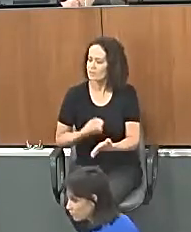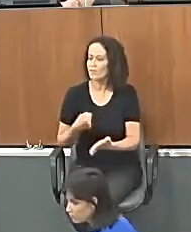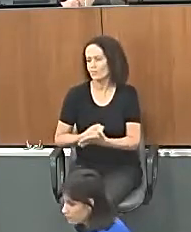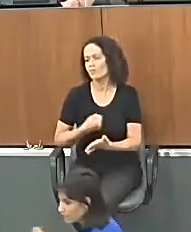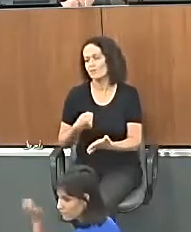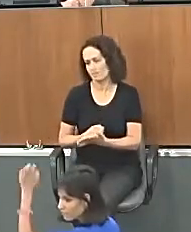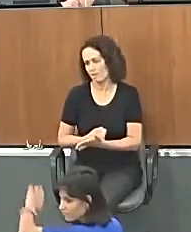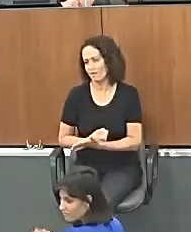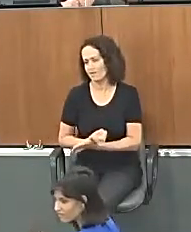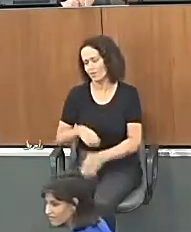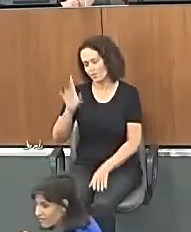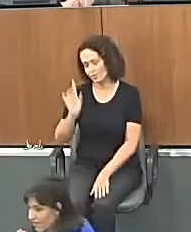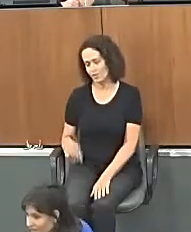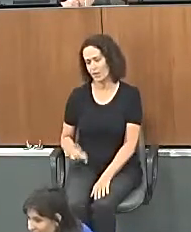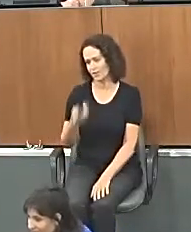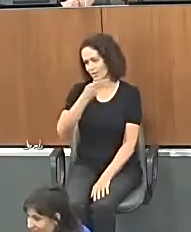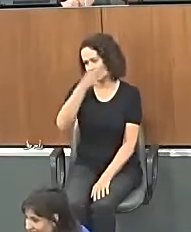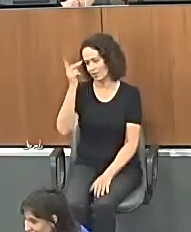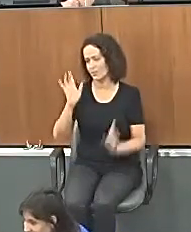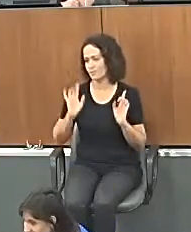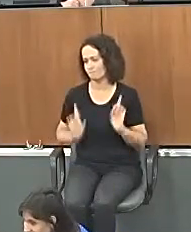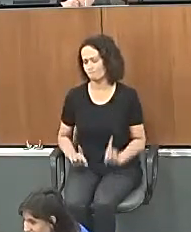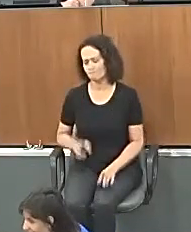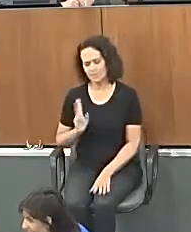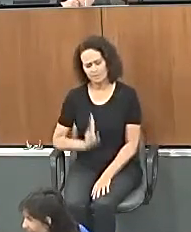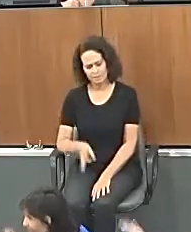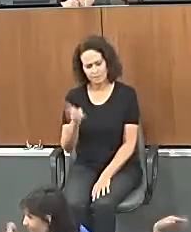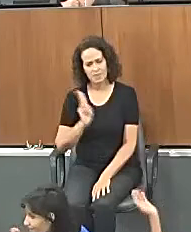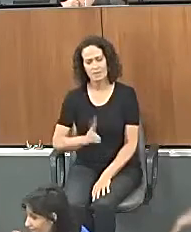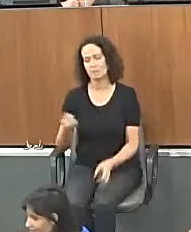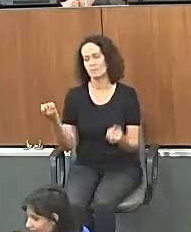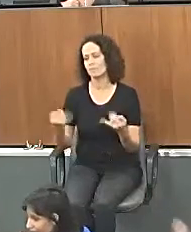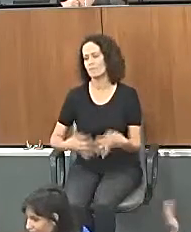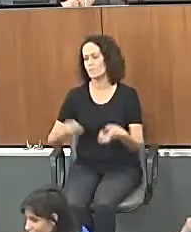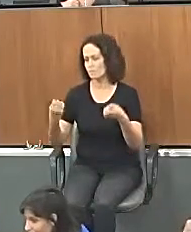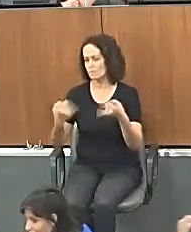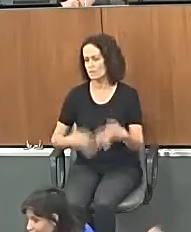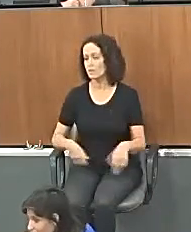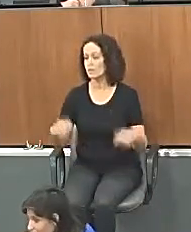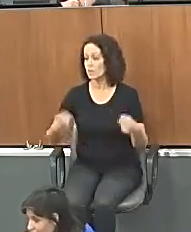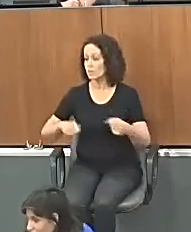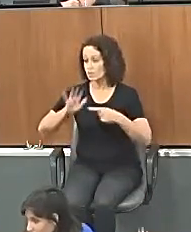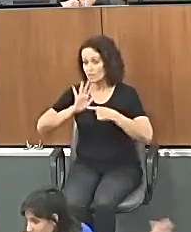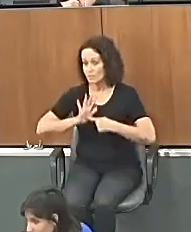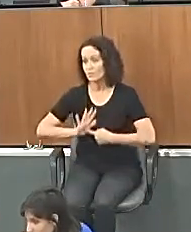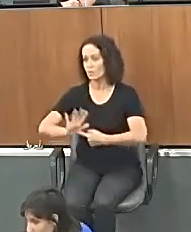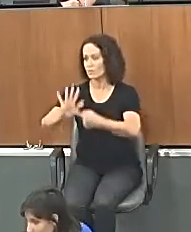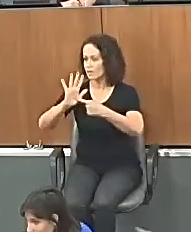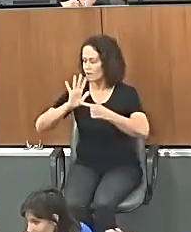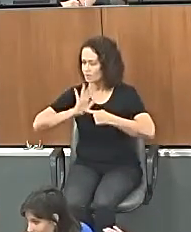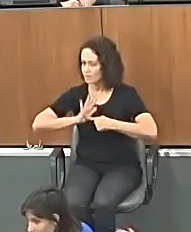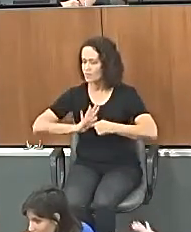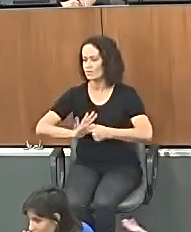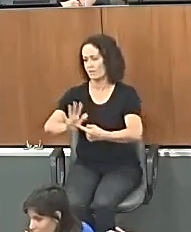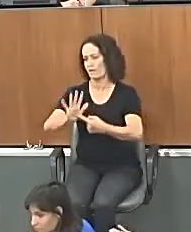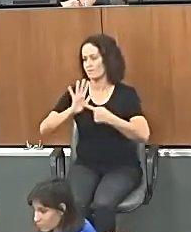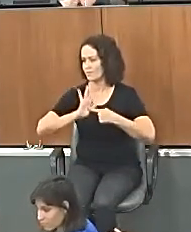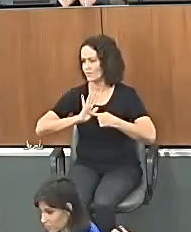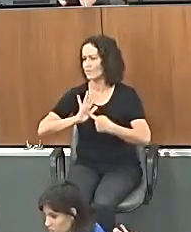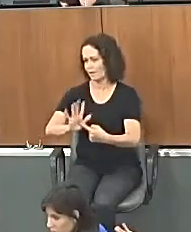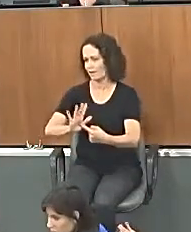pessoas eu falo isso constantemente temos que dar a visibilidade temos que